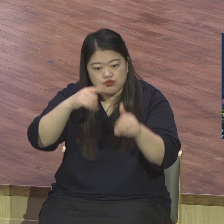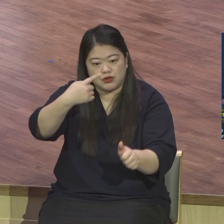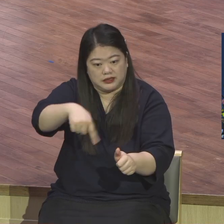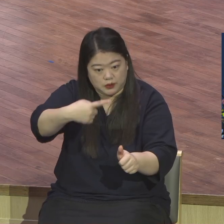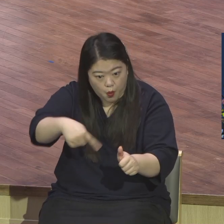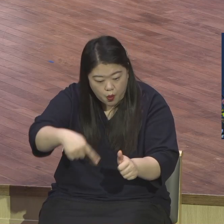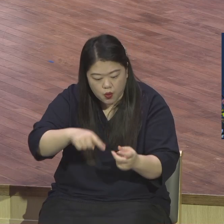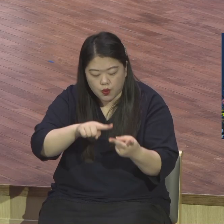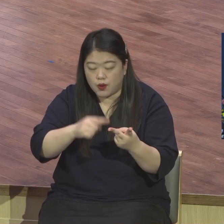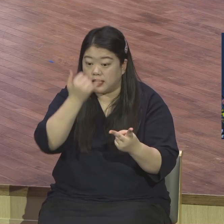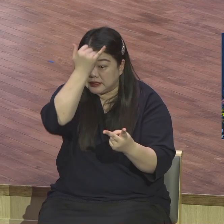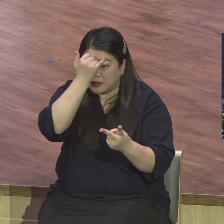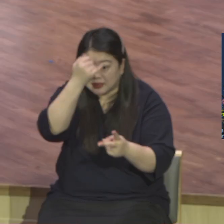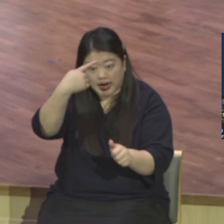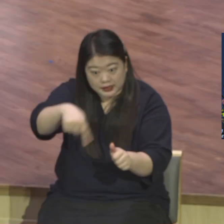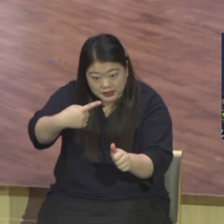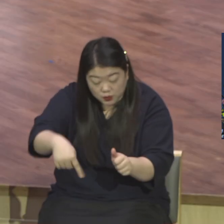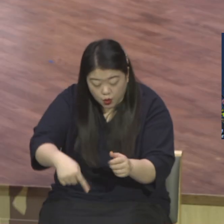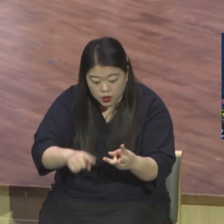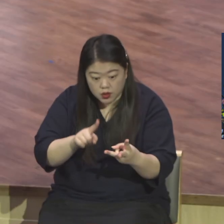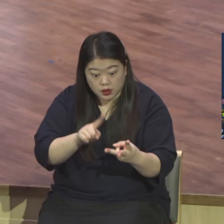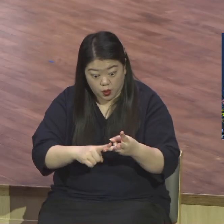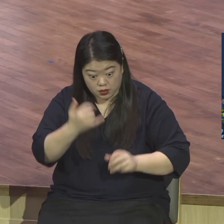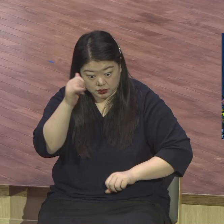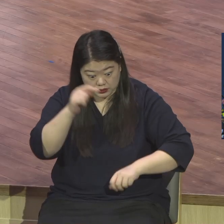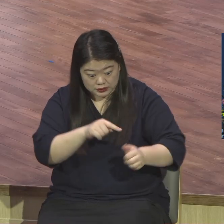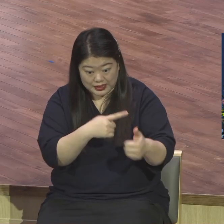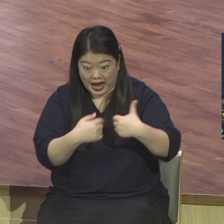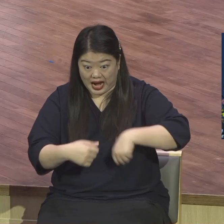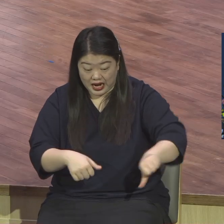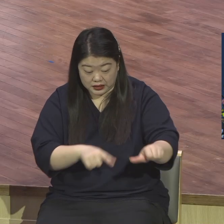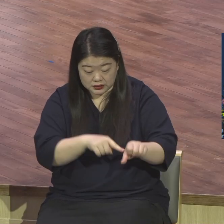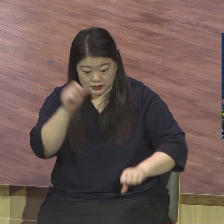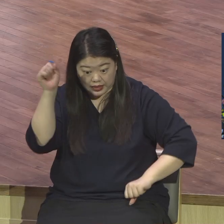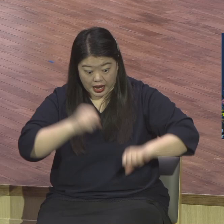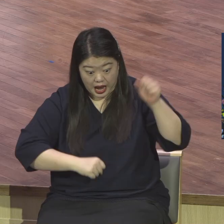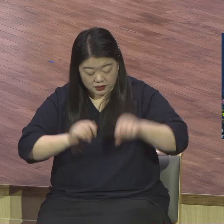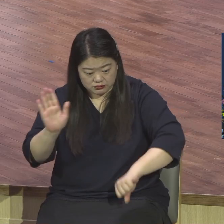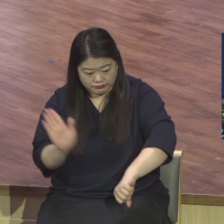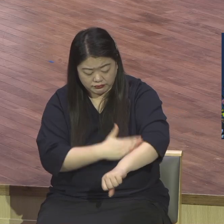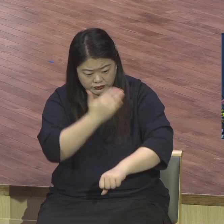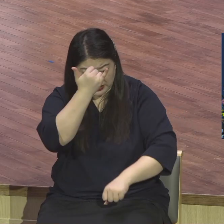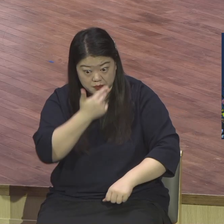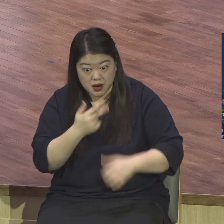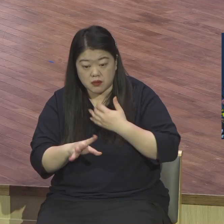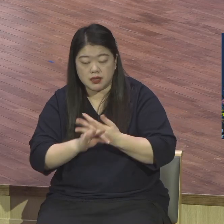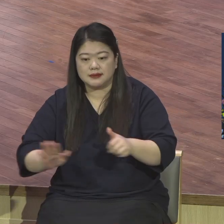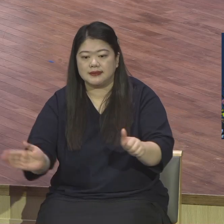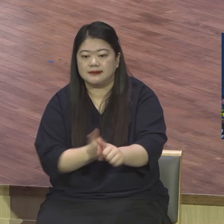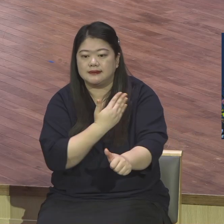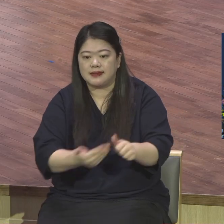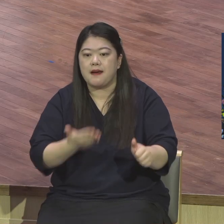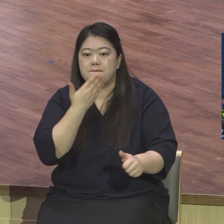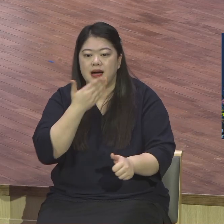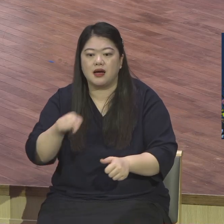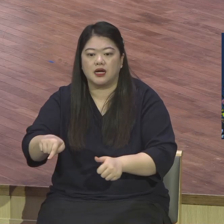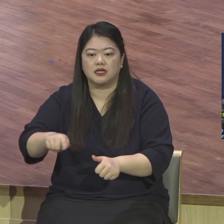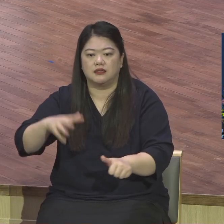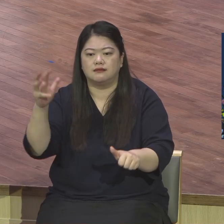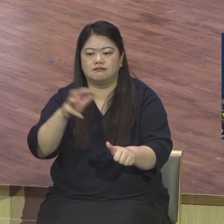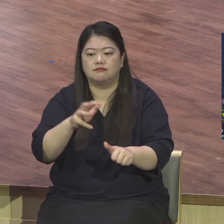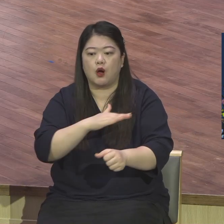주었어요. 노예가 노예지만은 교사기 때문에 때릴 수 있는 권한까지 그렇게 주었습니다. 아주